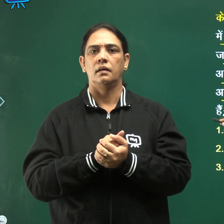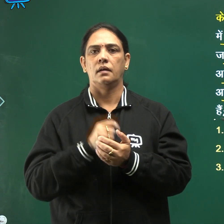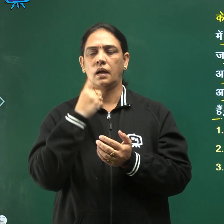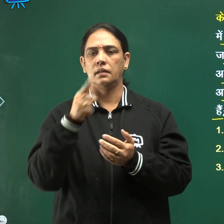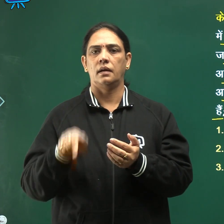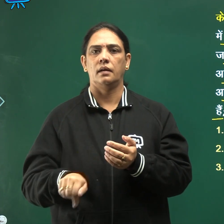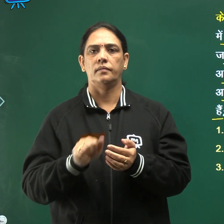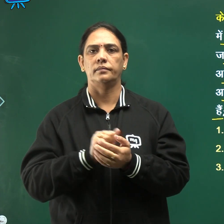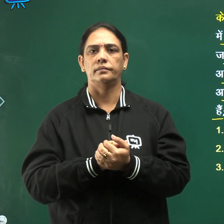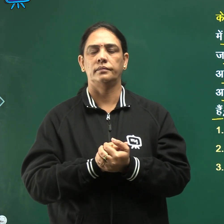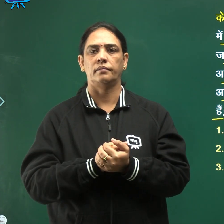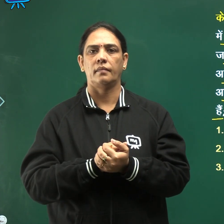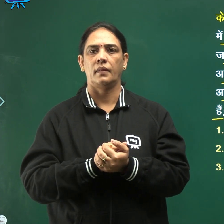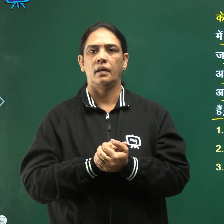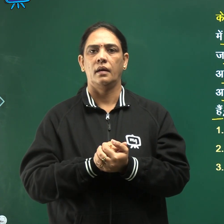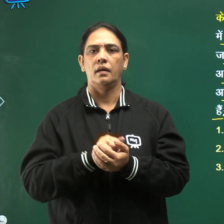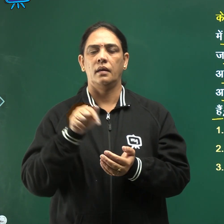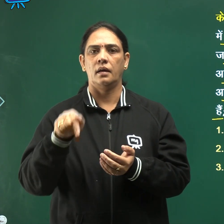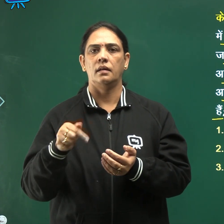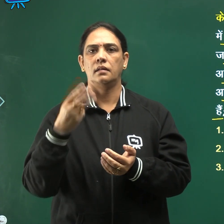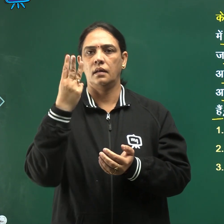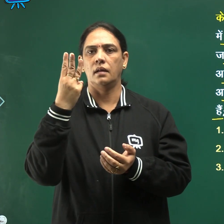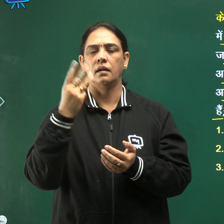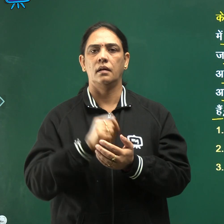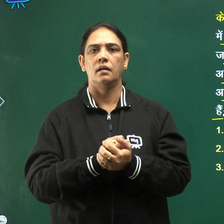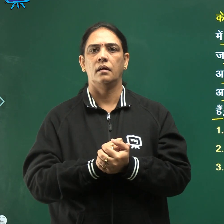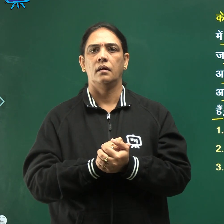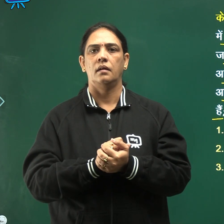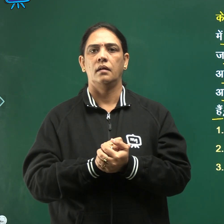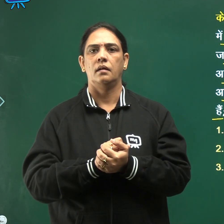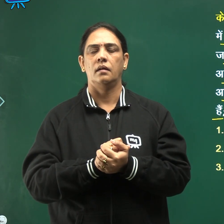कहते हैं। ये 3 प्रकार के